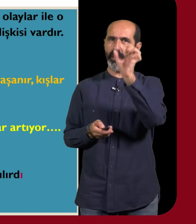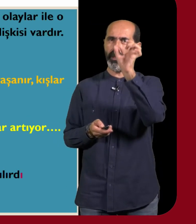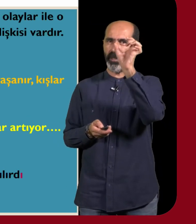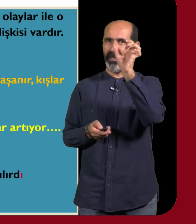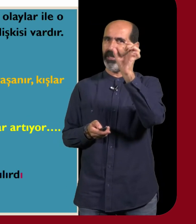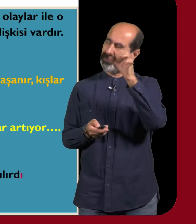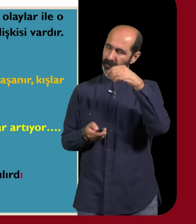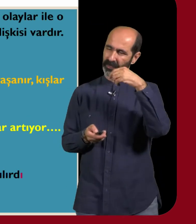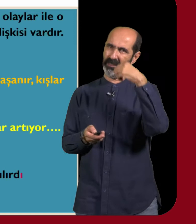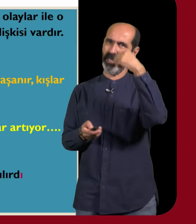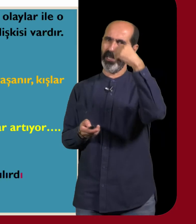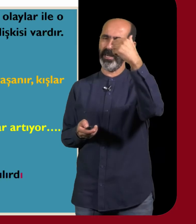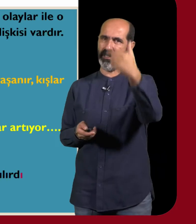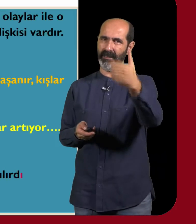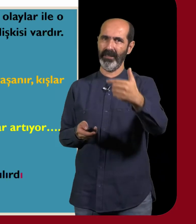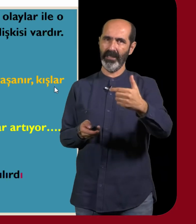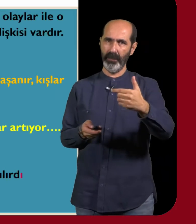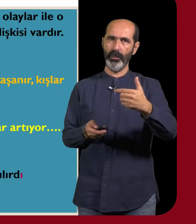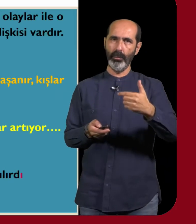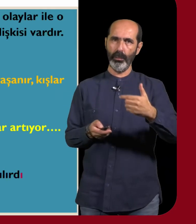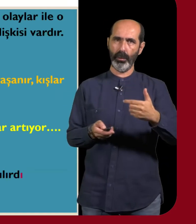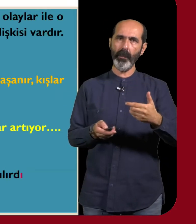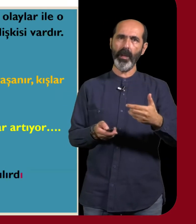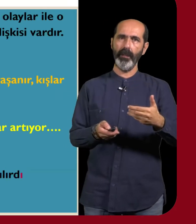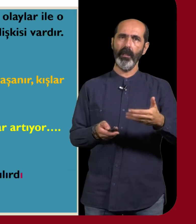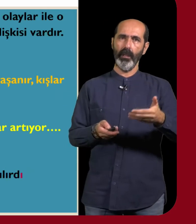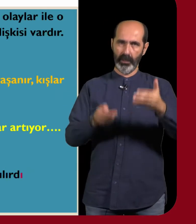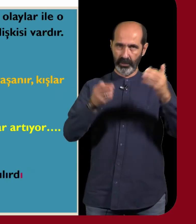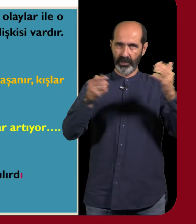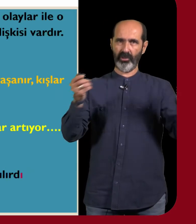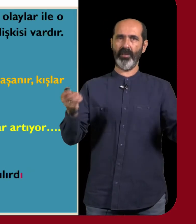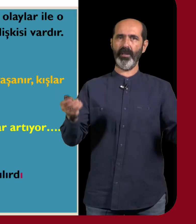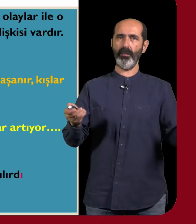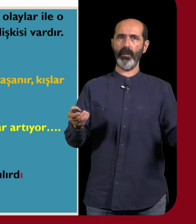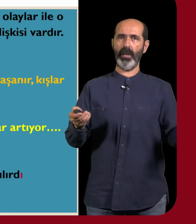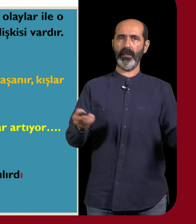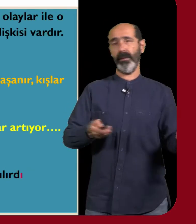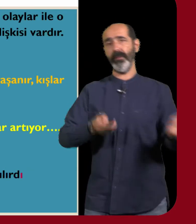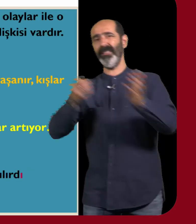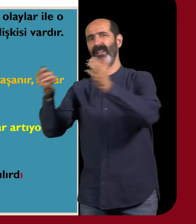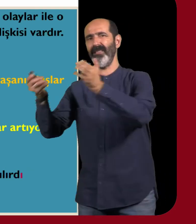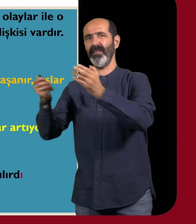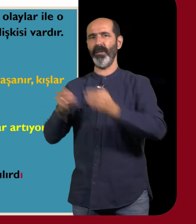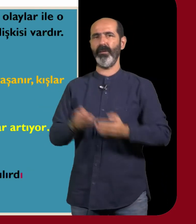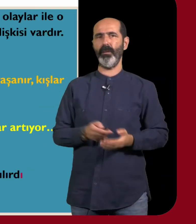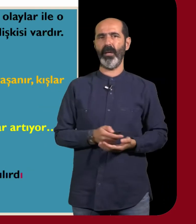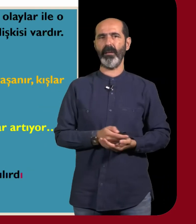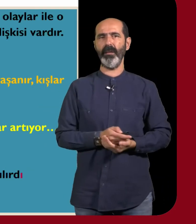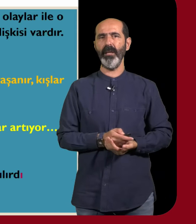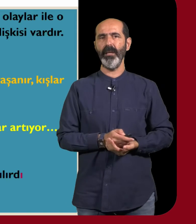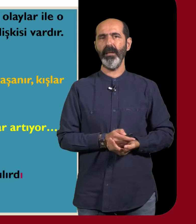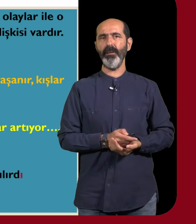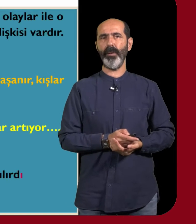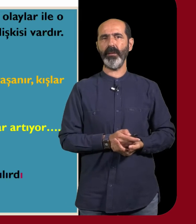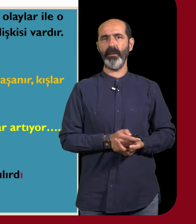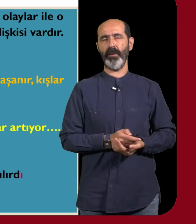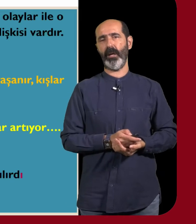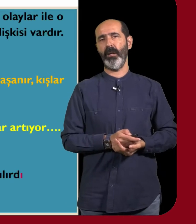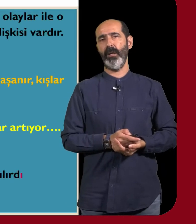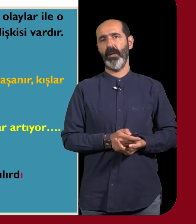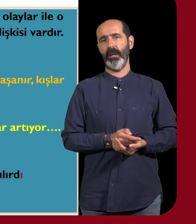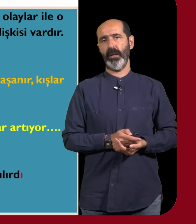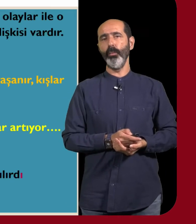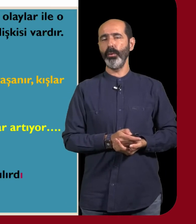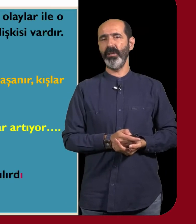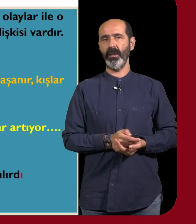ona göre de bir tabi Kehanet gibi duruyor ama yaşanan olayların yansıması olarak da ifade